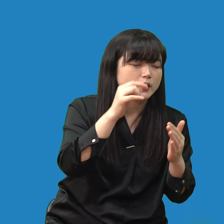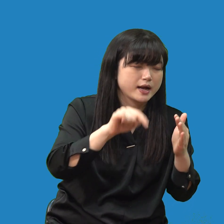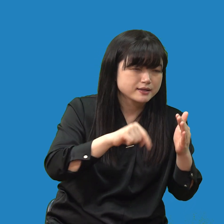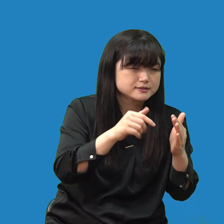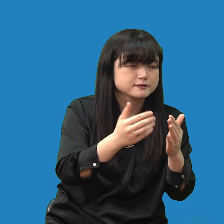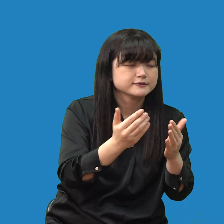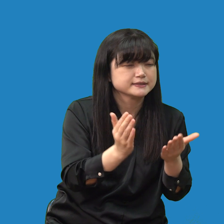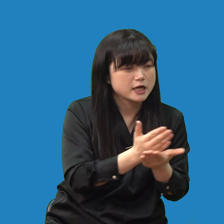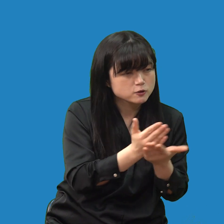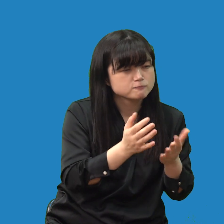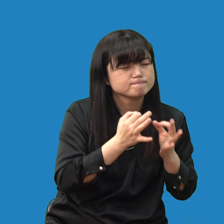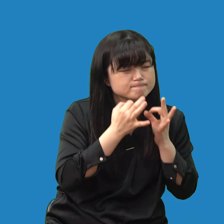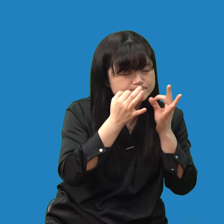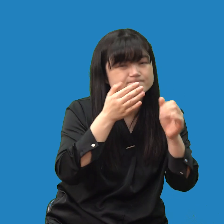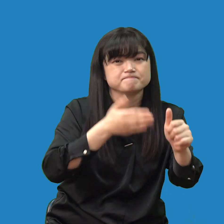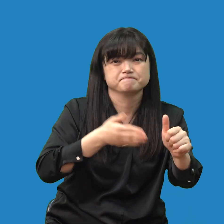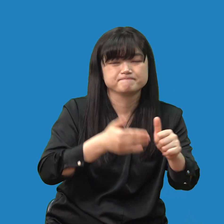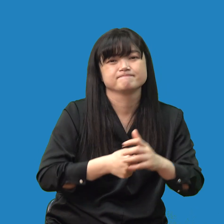나눔을 실천해야 되겠습니다.